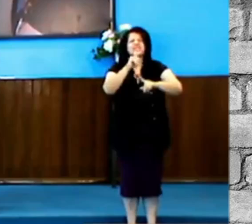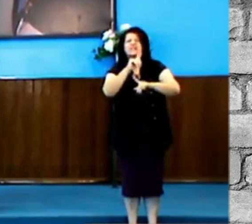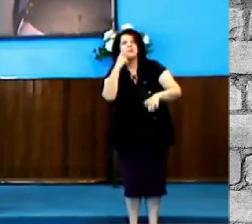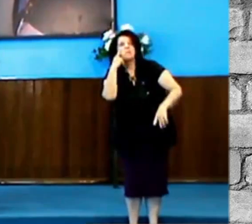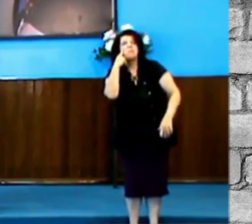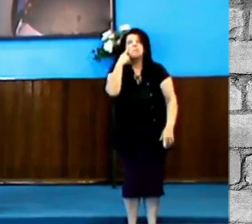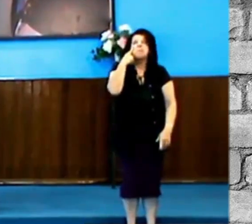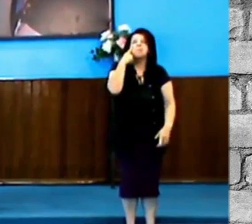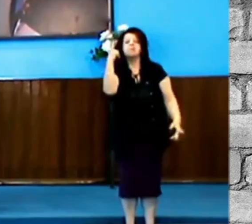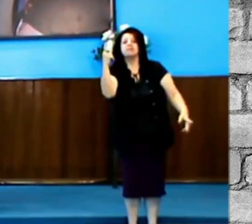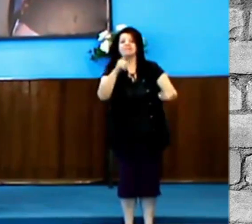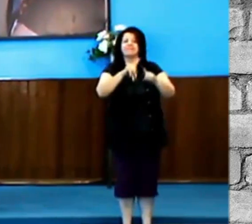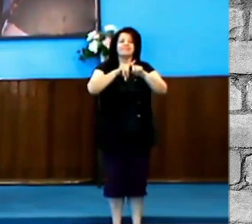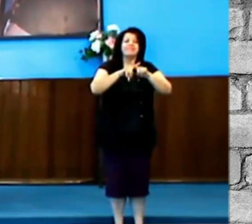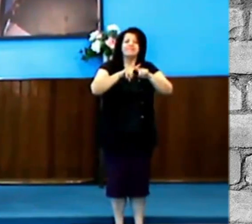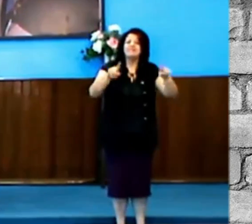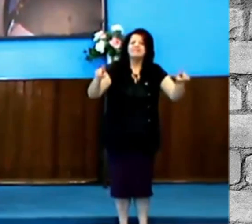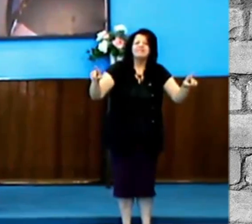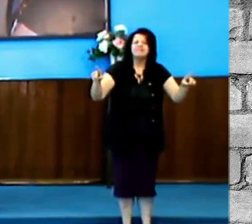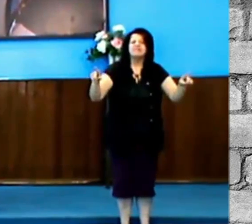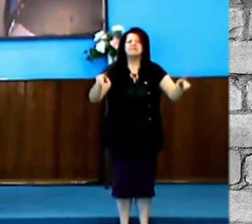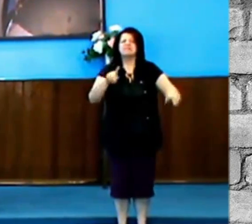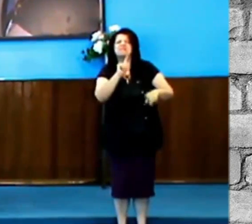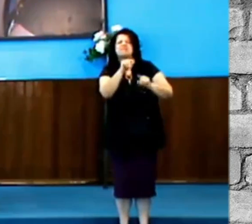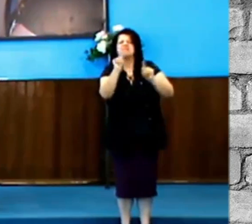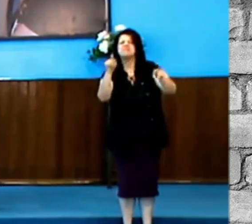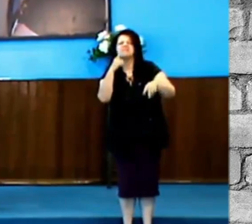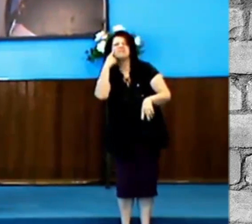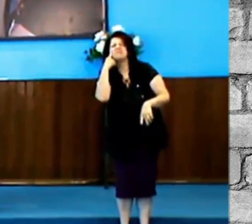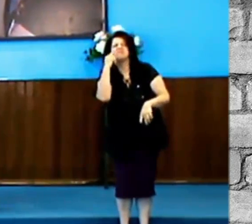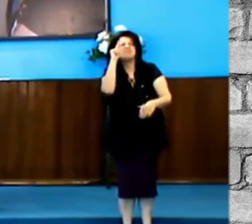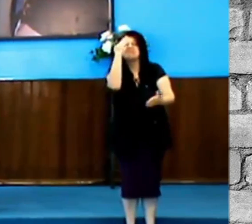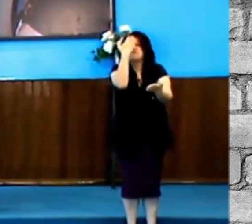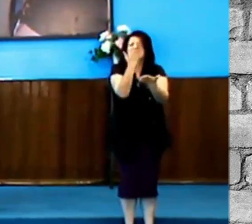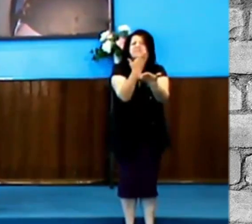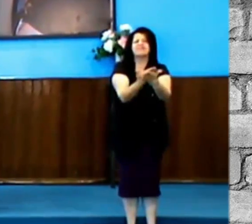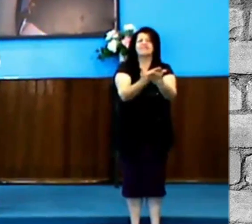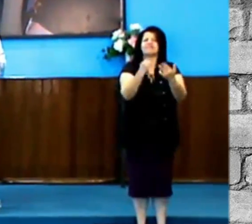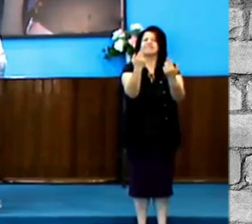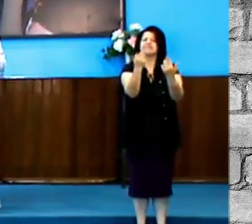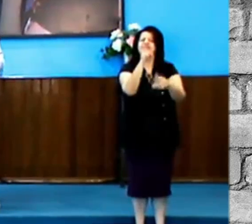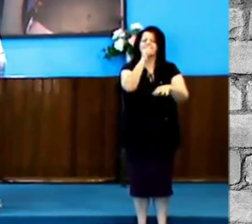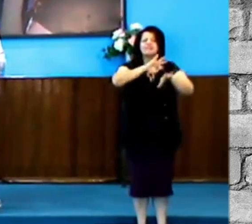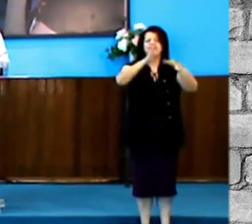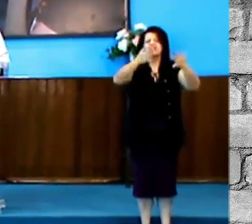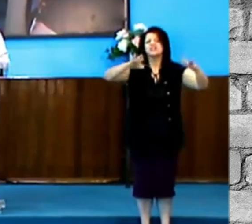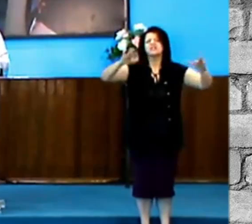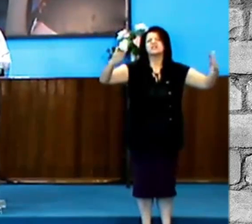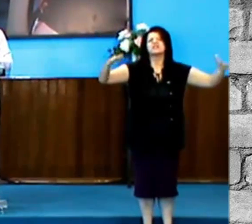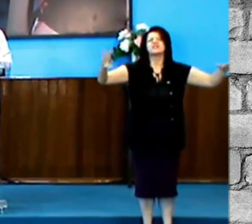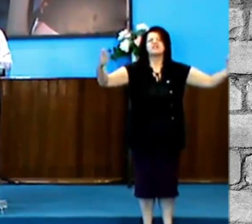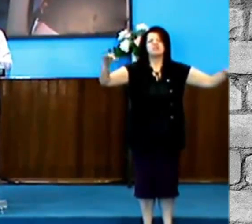que duvida é semelhante à onda do mar, impelida e agitada pelo vento. Não suponha esse homem que alcançará do Senhor alguma